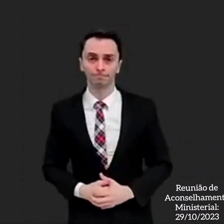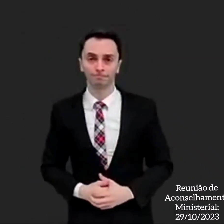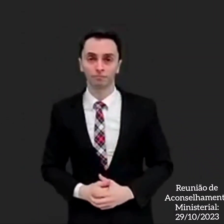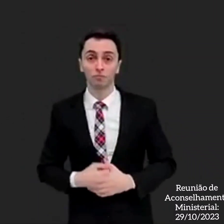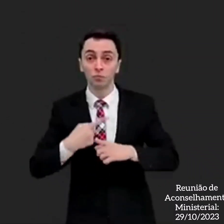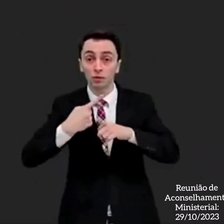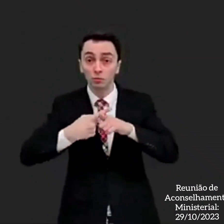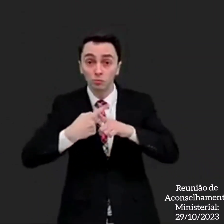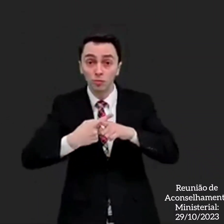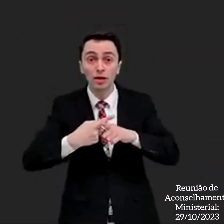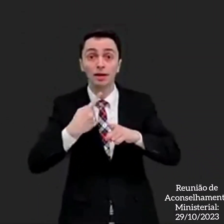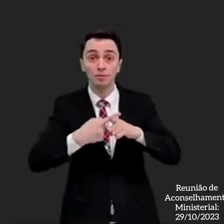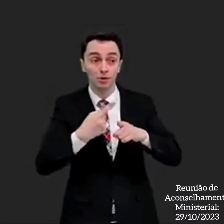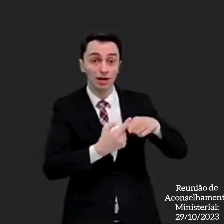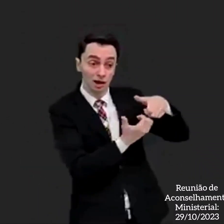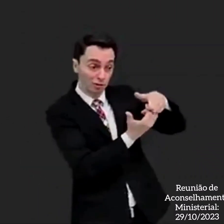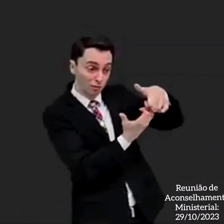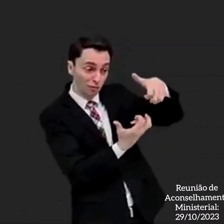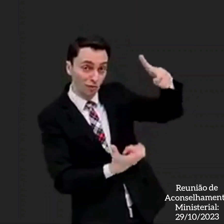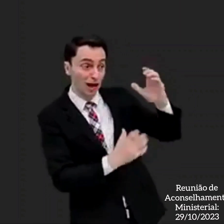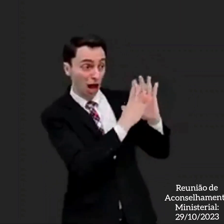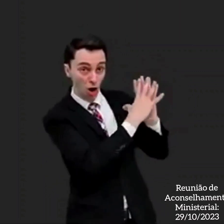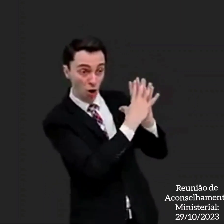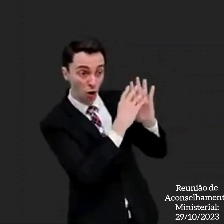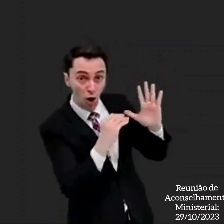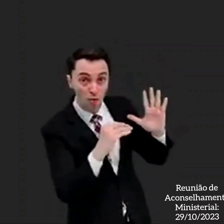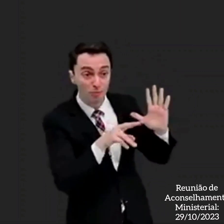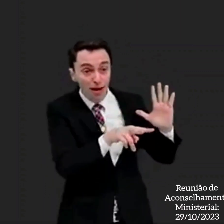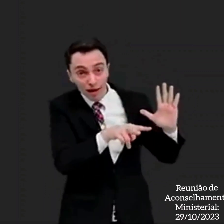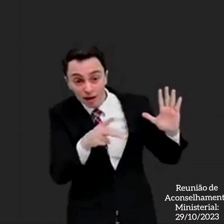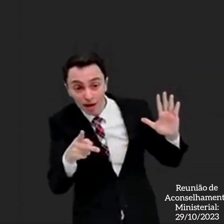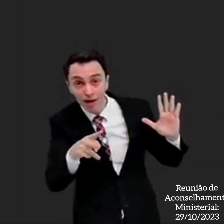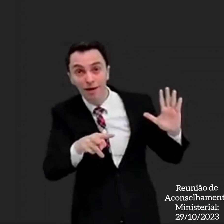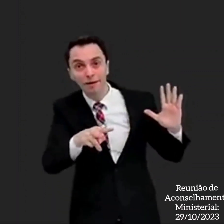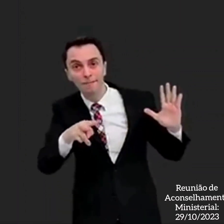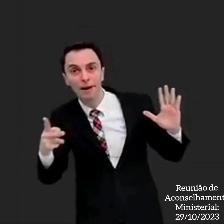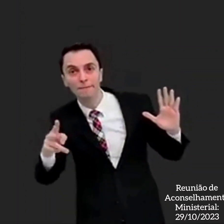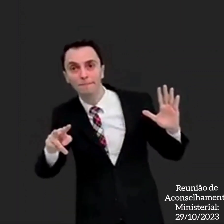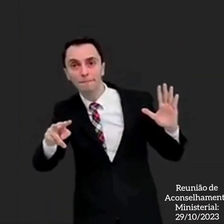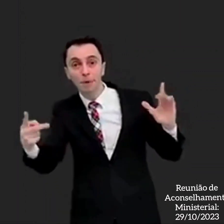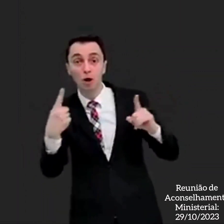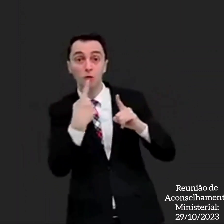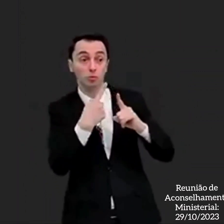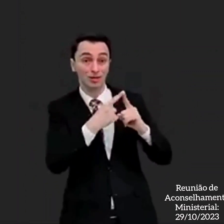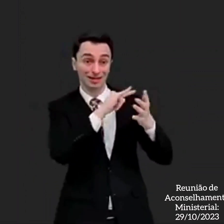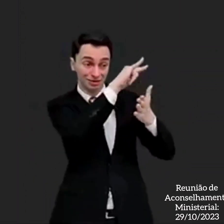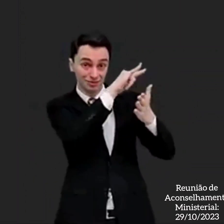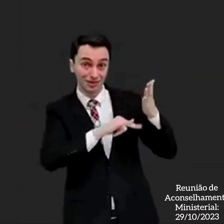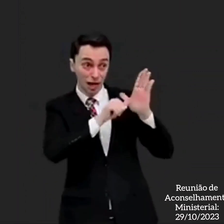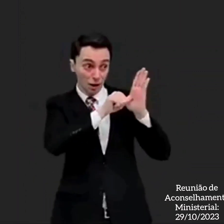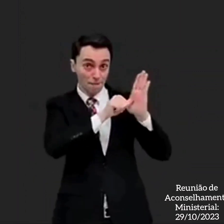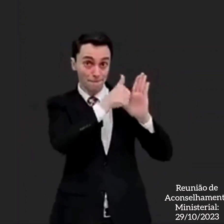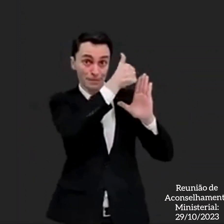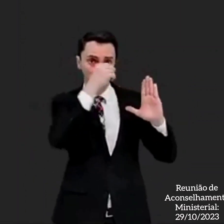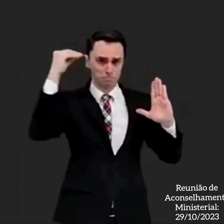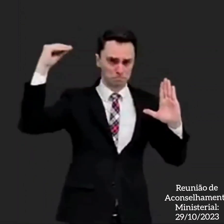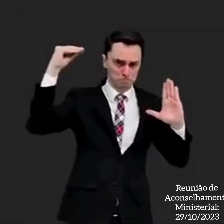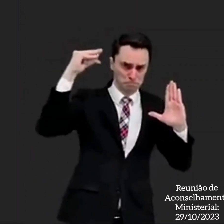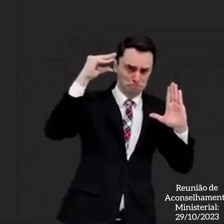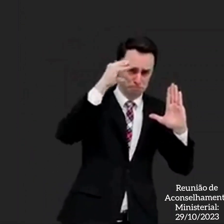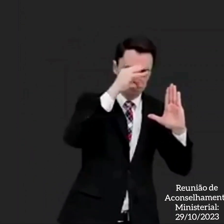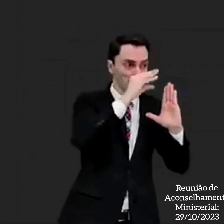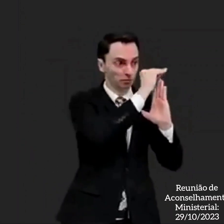por intermédio das cópias manuscriturais, uma vez que a revelação divina não ficou perdida no